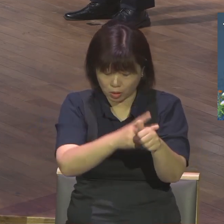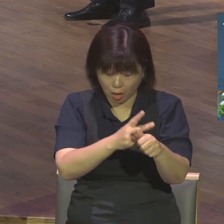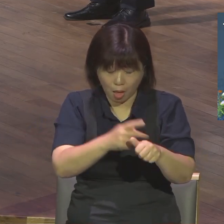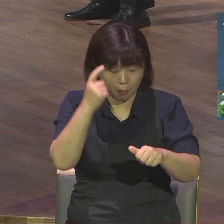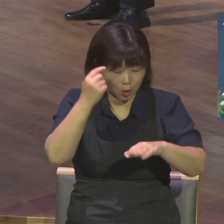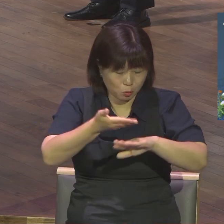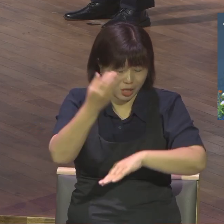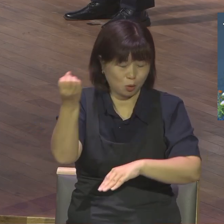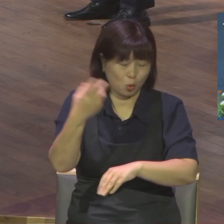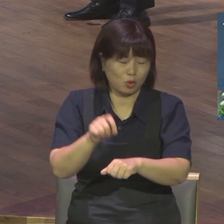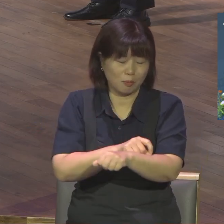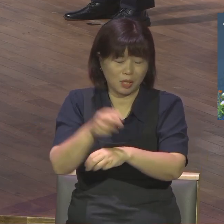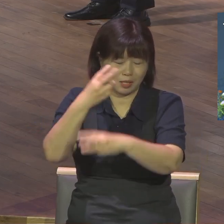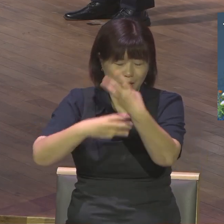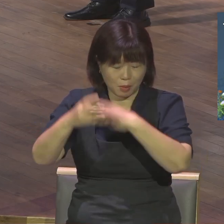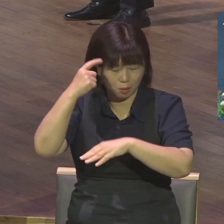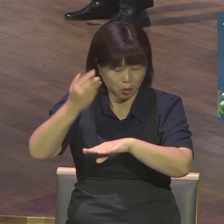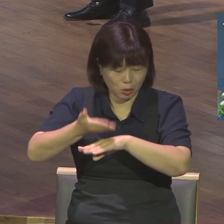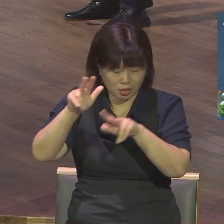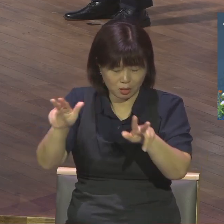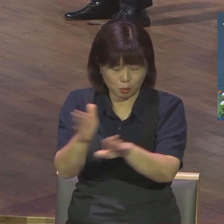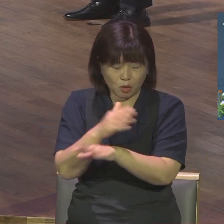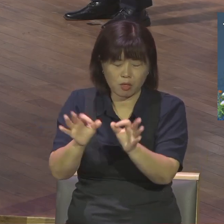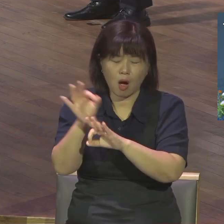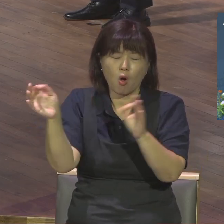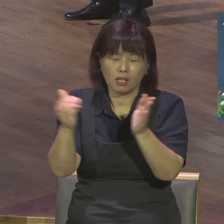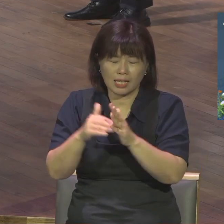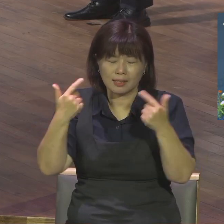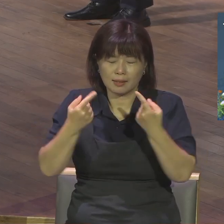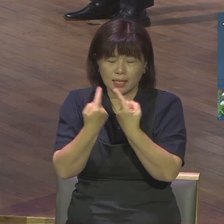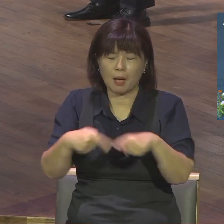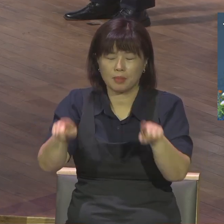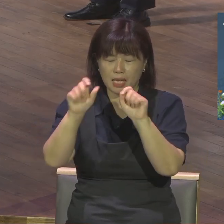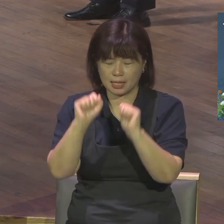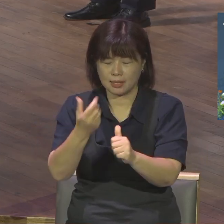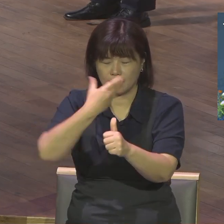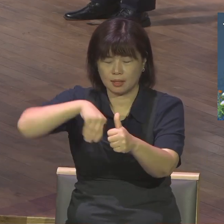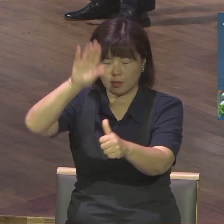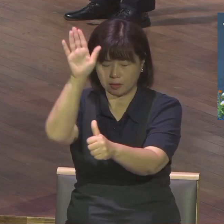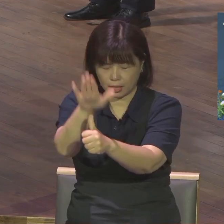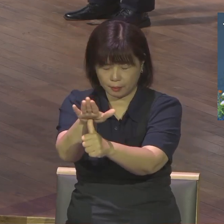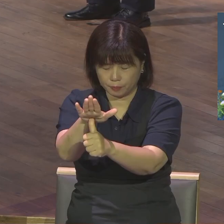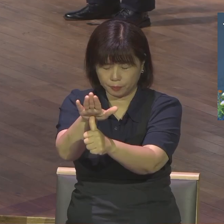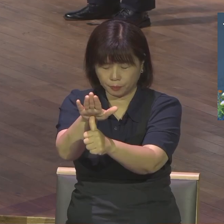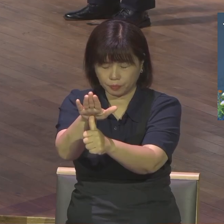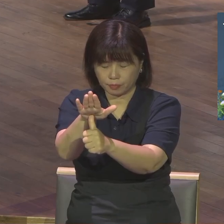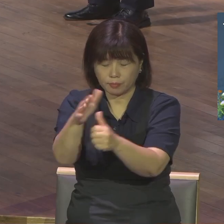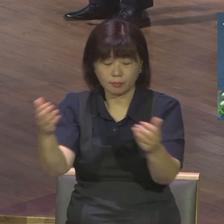렘넌트들 머리위에 이제부터 영원까지 항상 함께 있을지어다. 아멘.